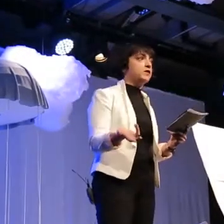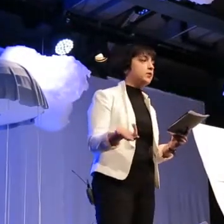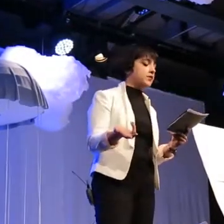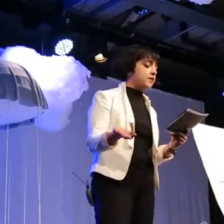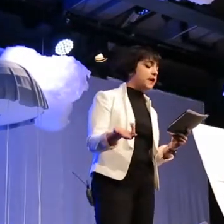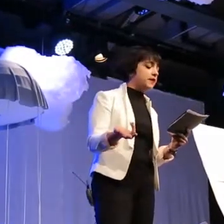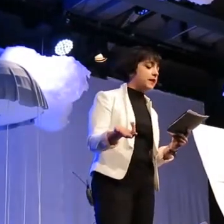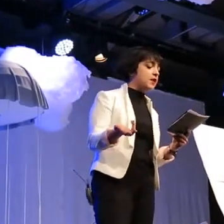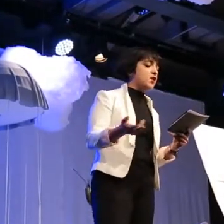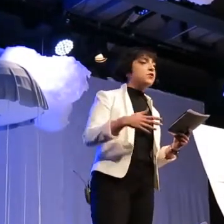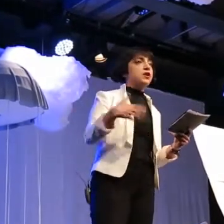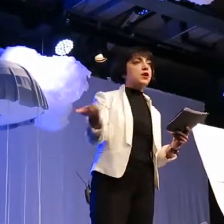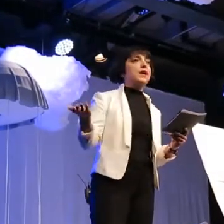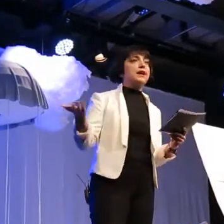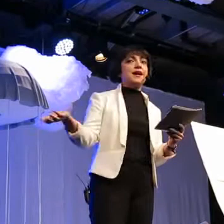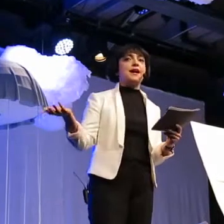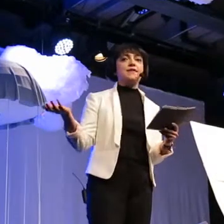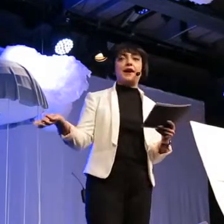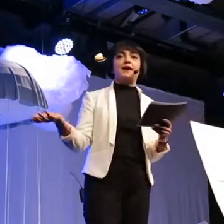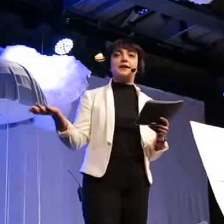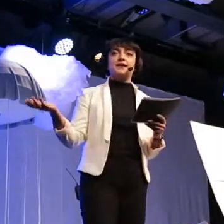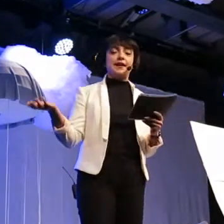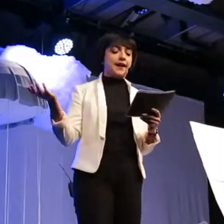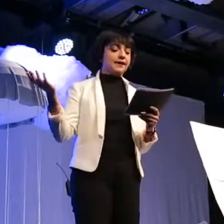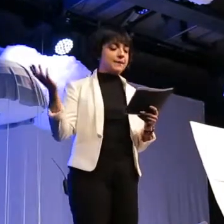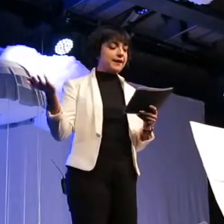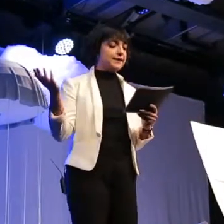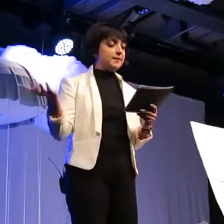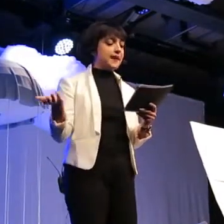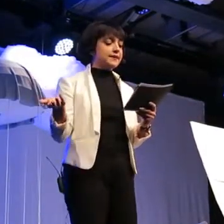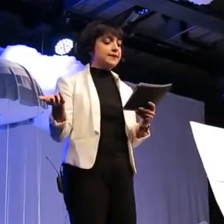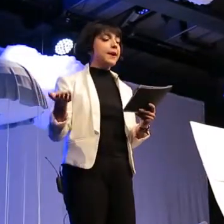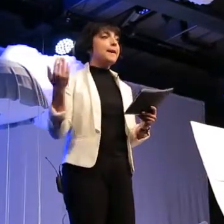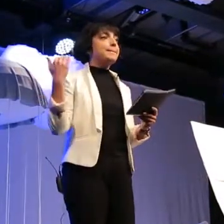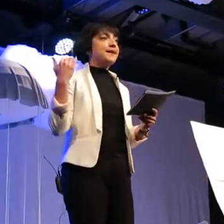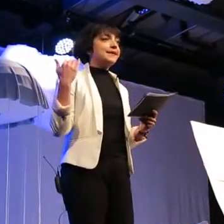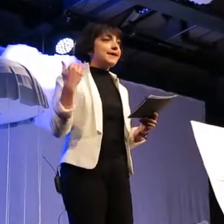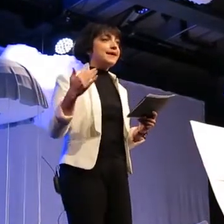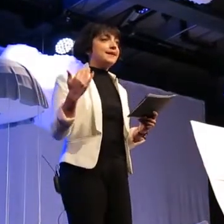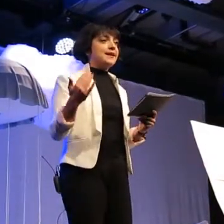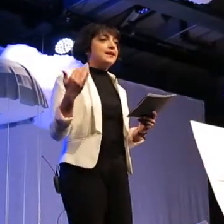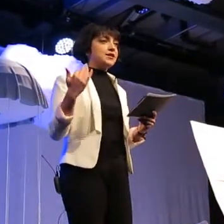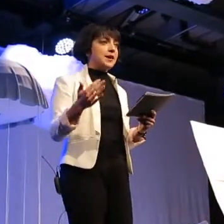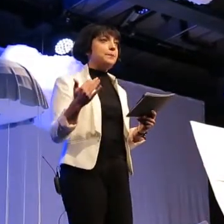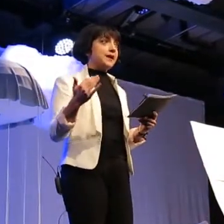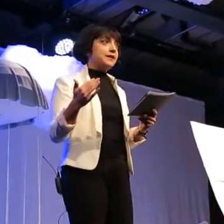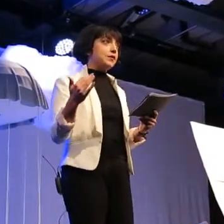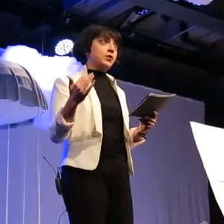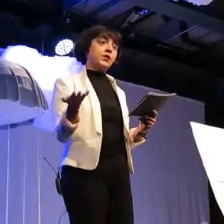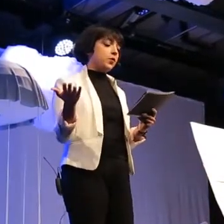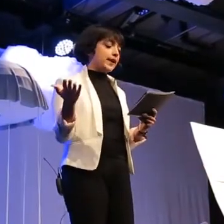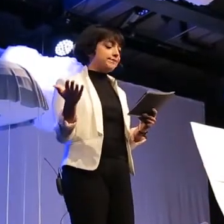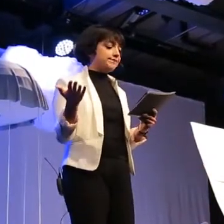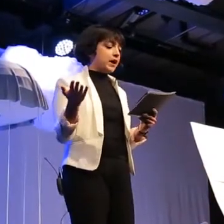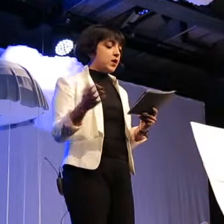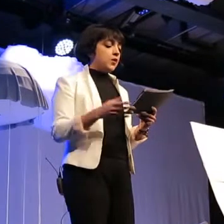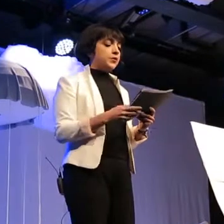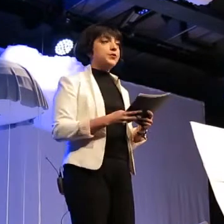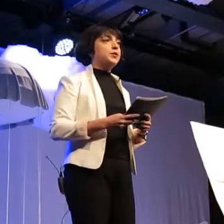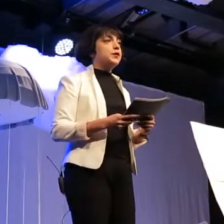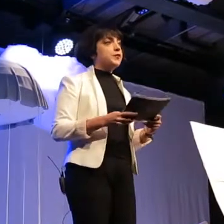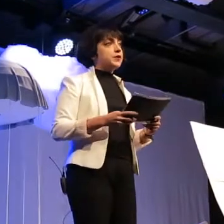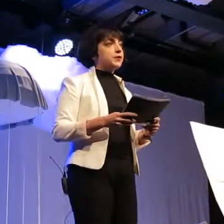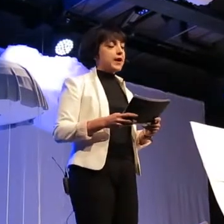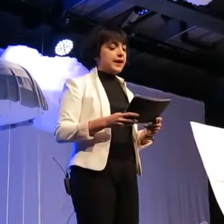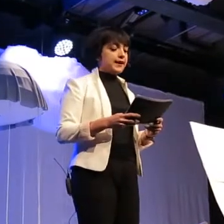stoppa växthuseffekten och göra hela världen till en bättre plats. Men det gick käpprätt åt skogen.